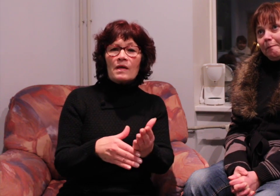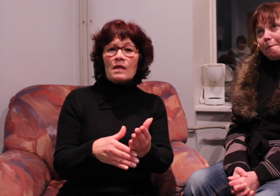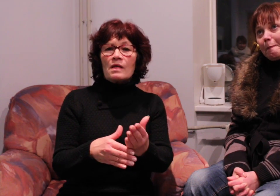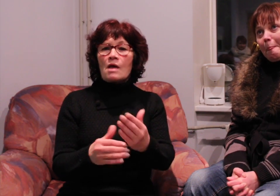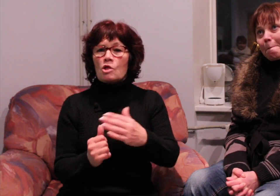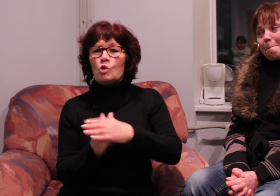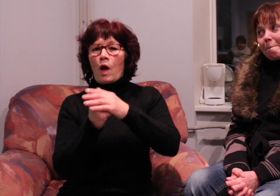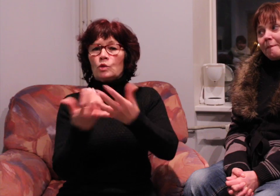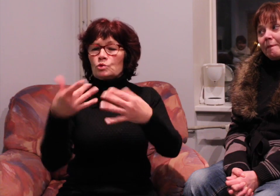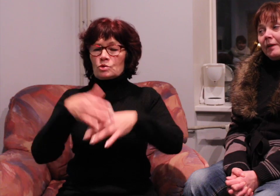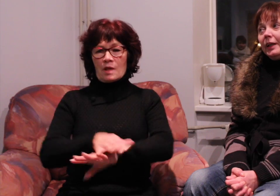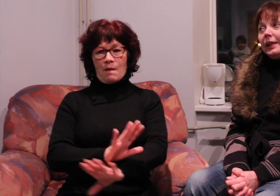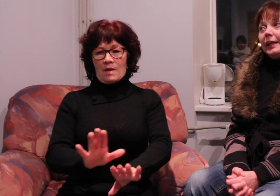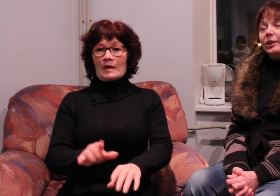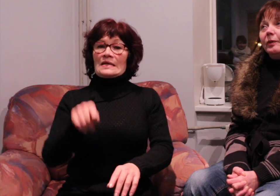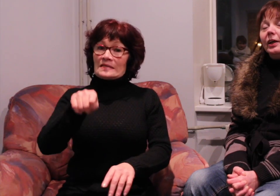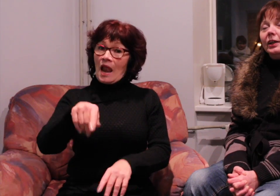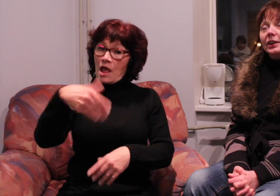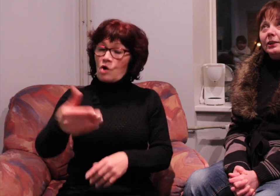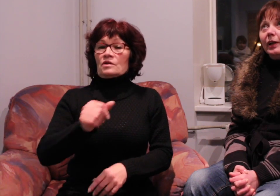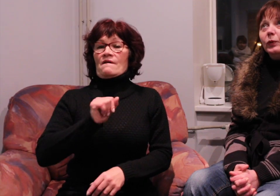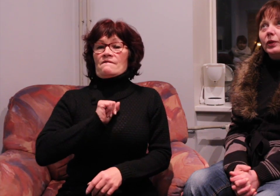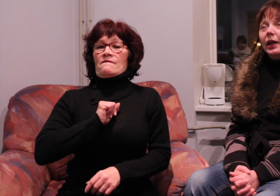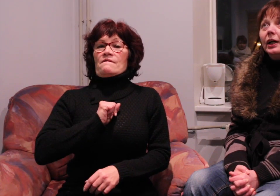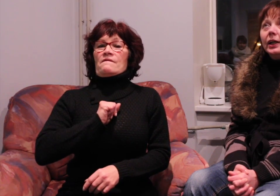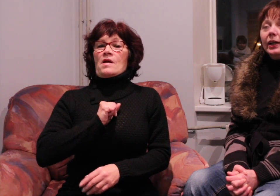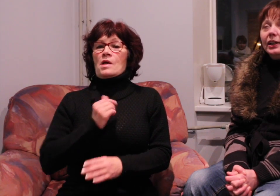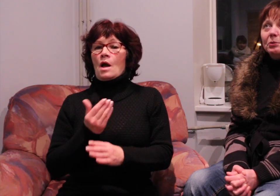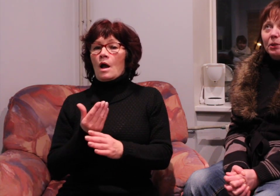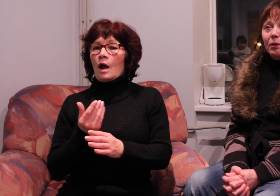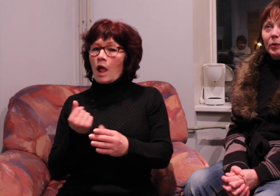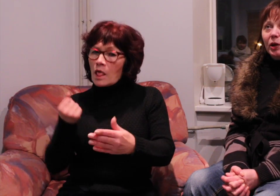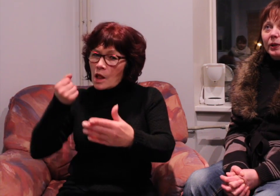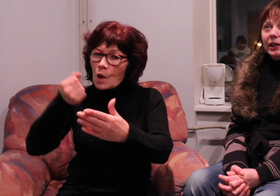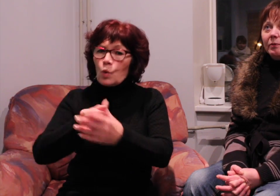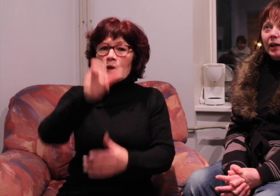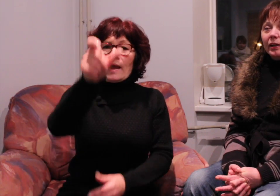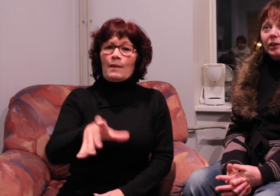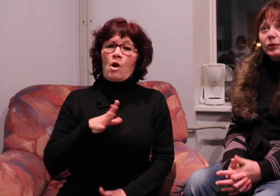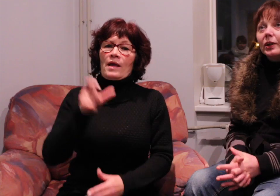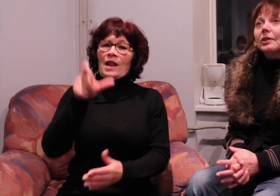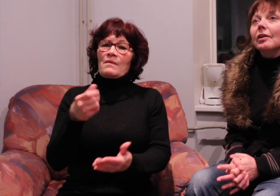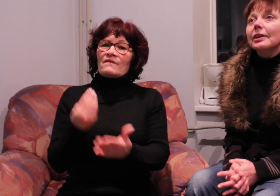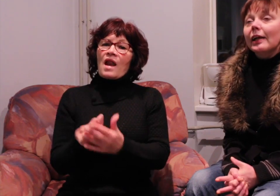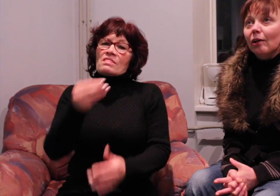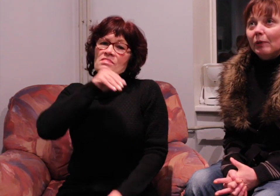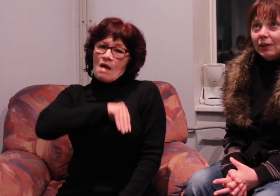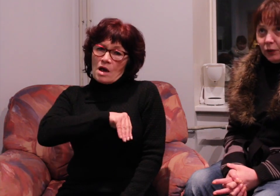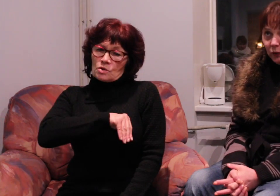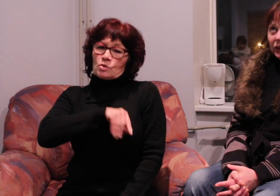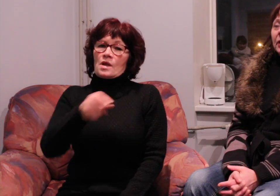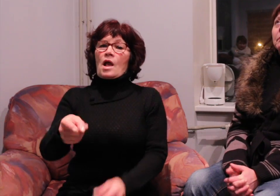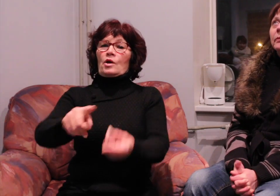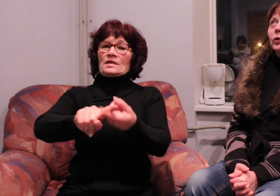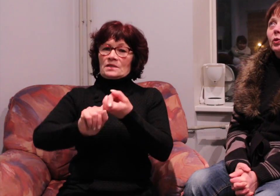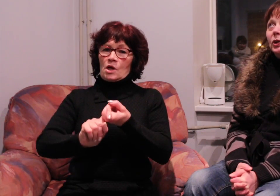süsteemi. Ja selleks on vaja kindlasti veel juurde, et inimesel peab olema inimväärne tasu, eks ole. Sellega on meil